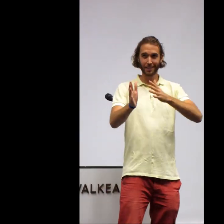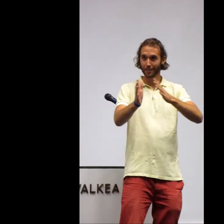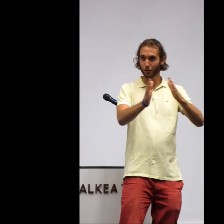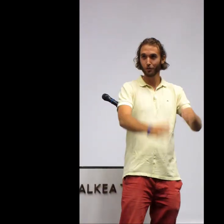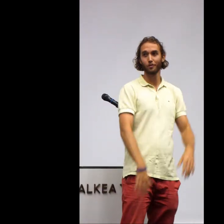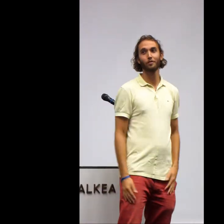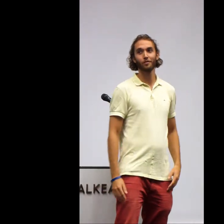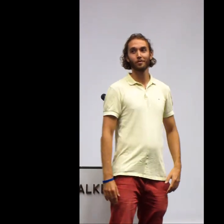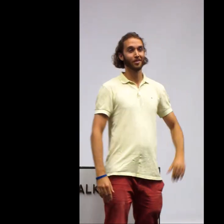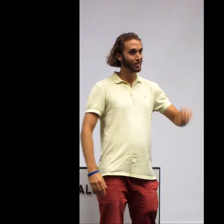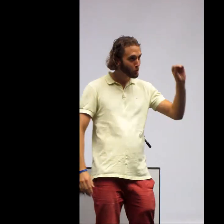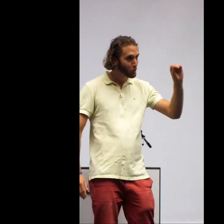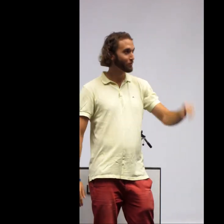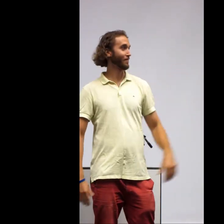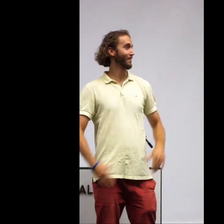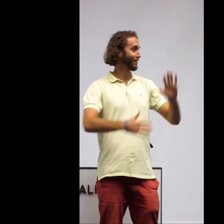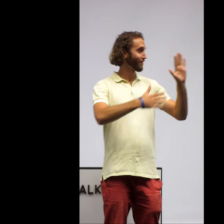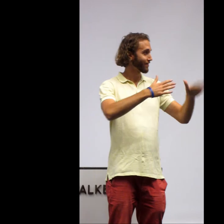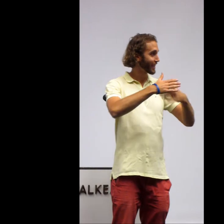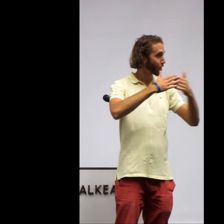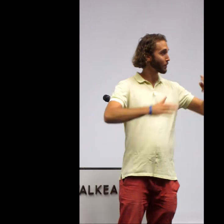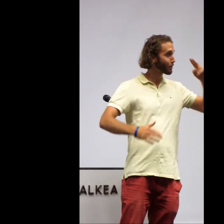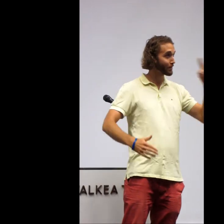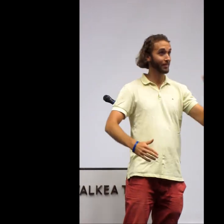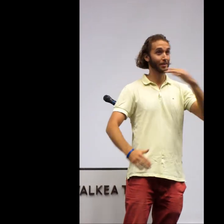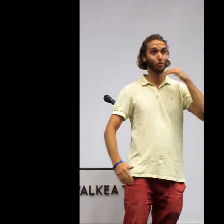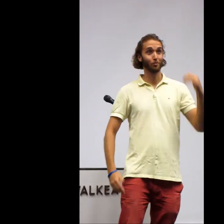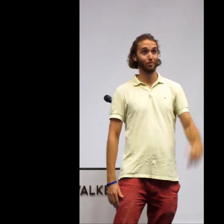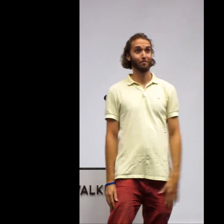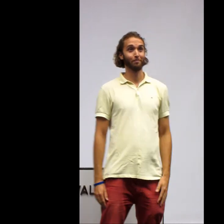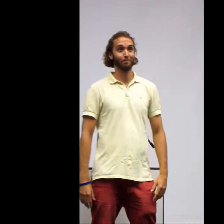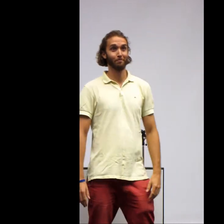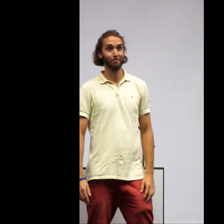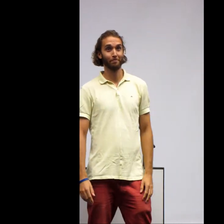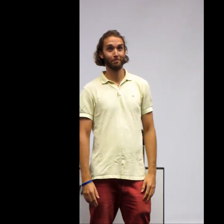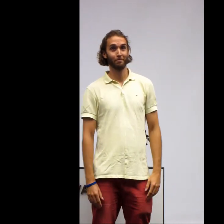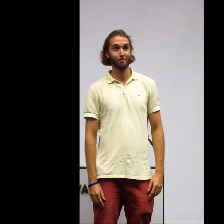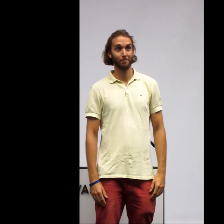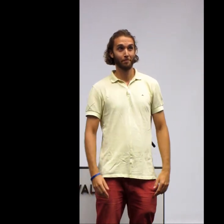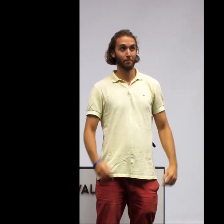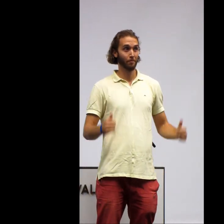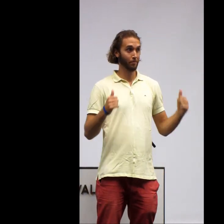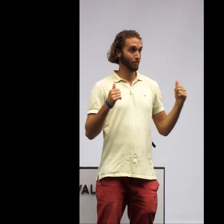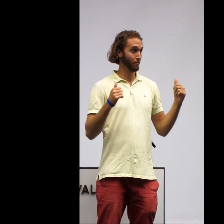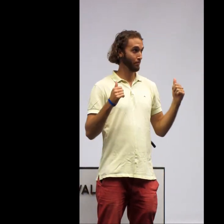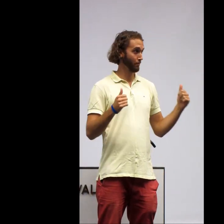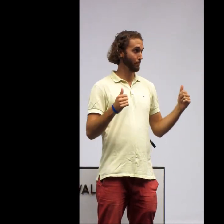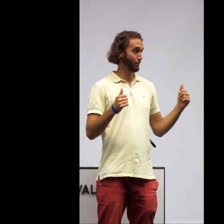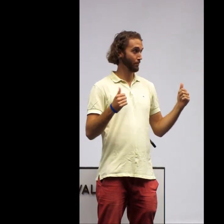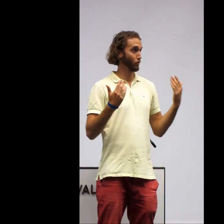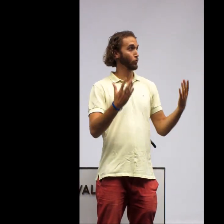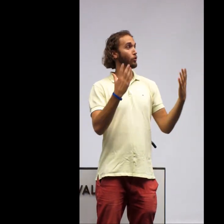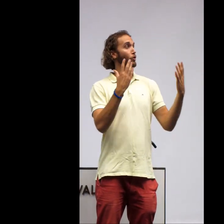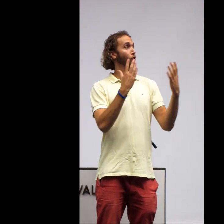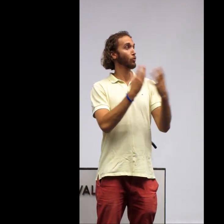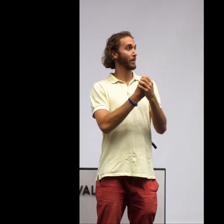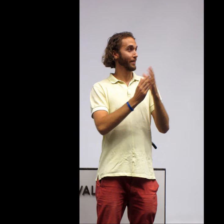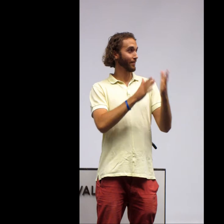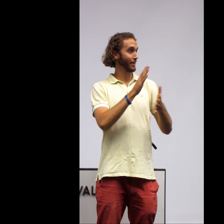Kaikki koko koulu viittoo. Joo, viittomakieli on mukavaa. All right. Noniin,